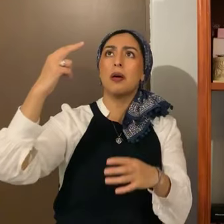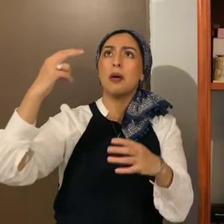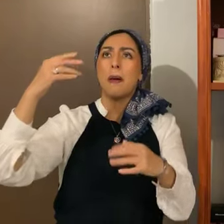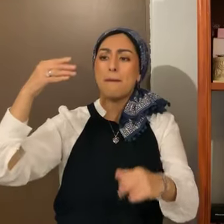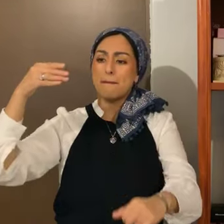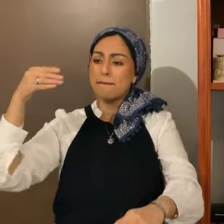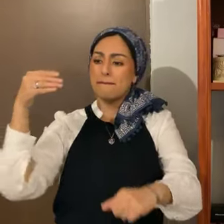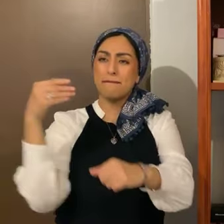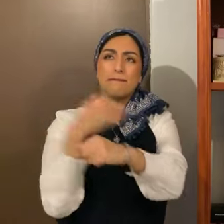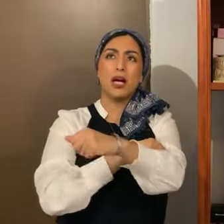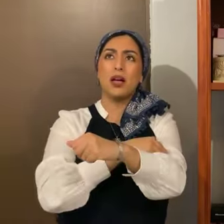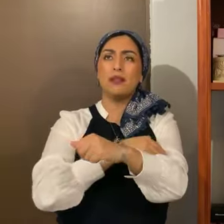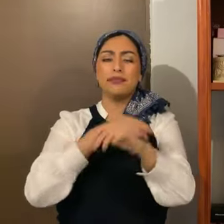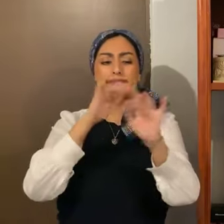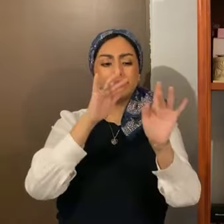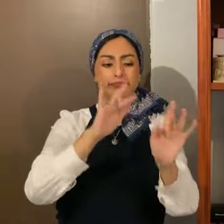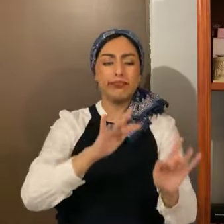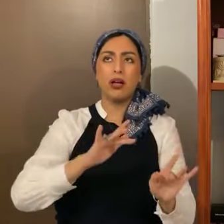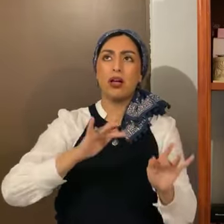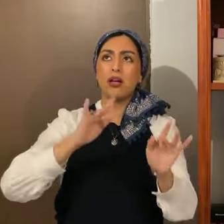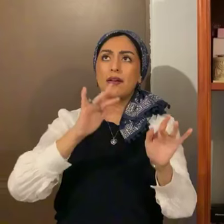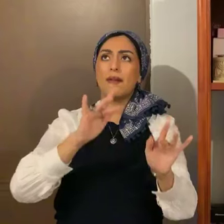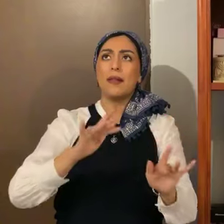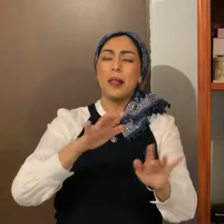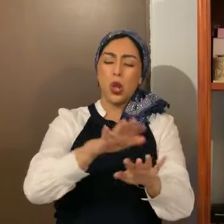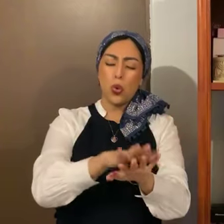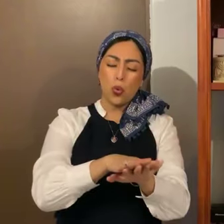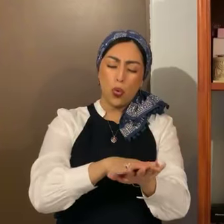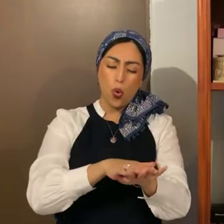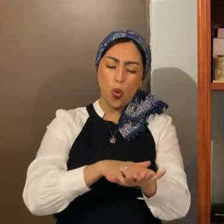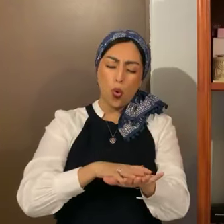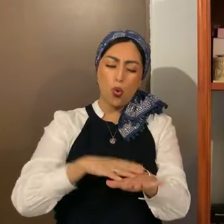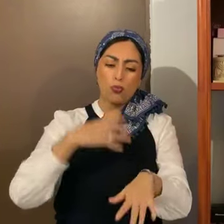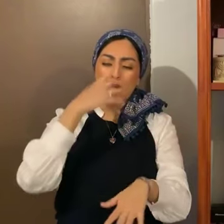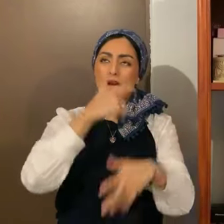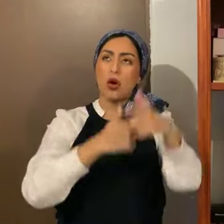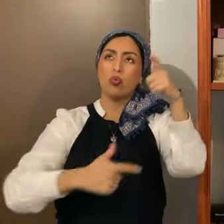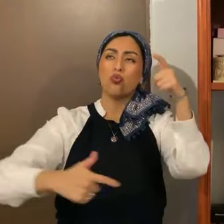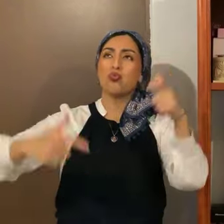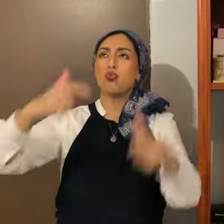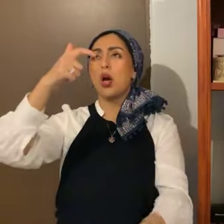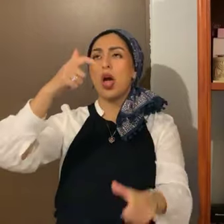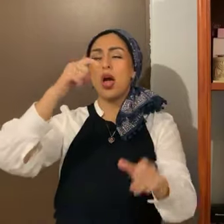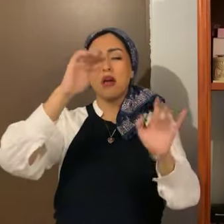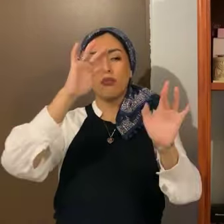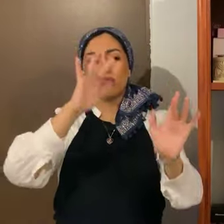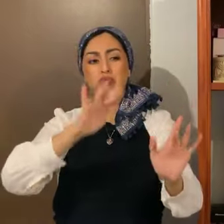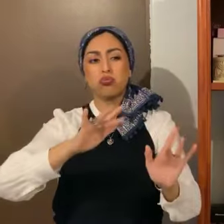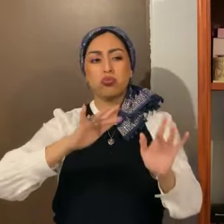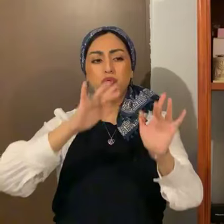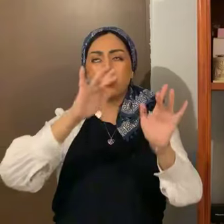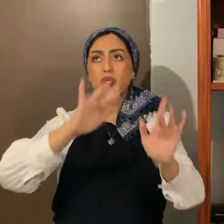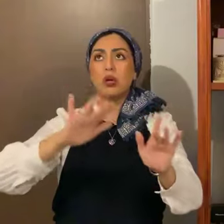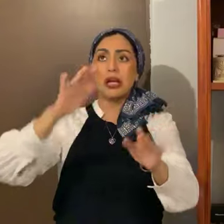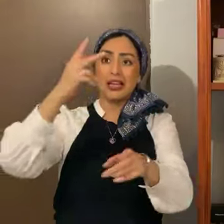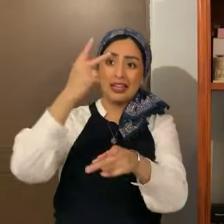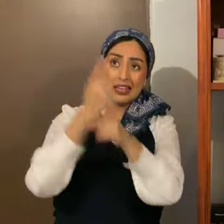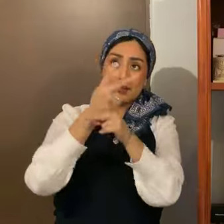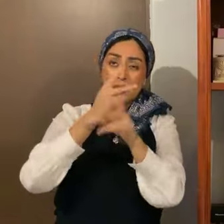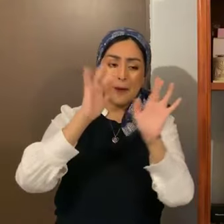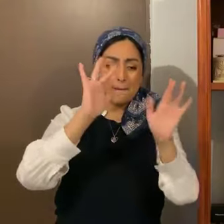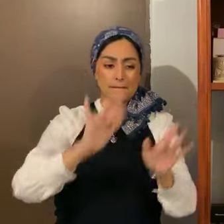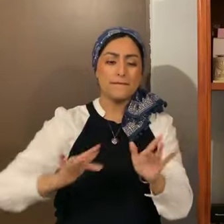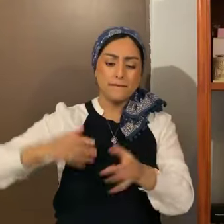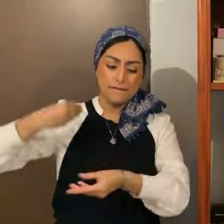compasivo y piadoso, tardo para la ira y grande en compasión y verdad, que guarda compasión